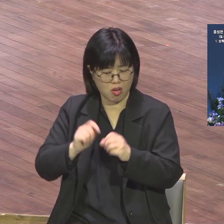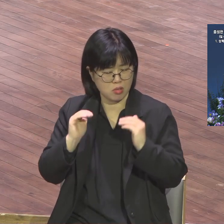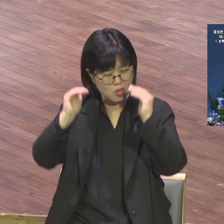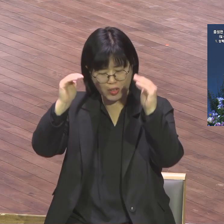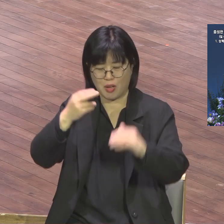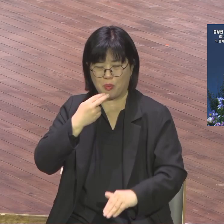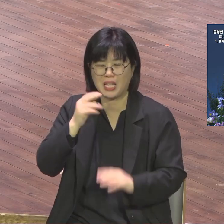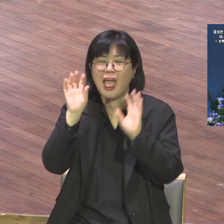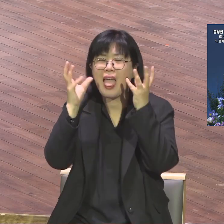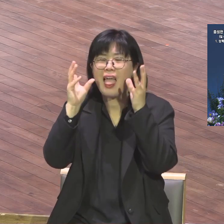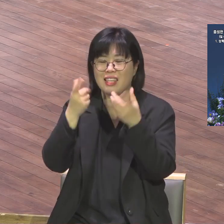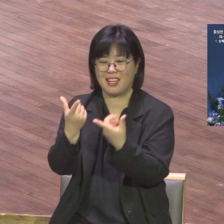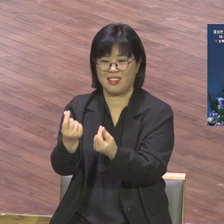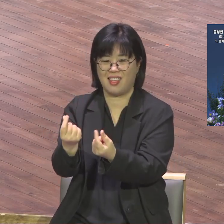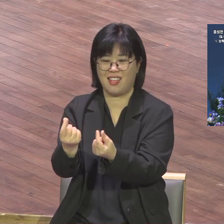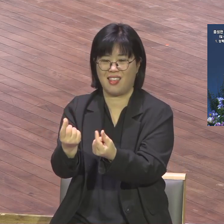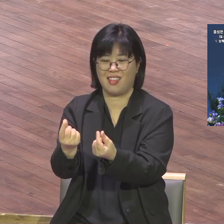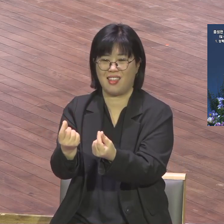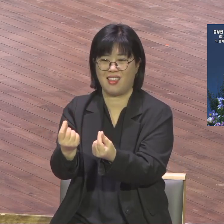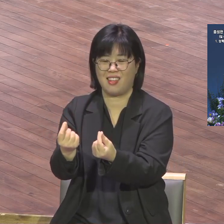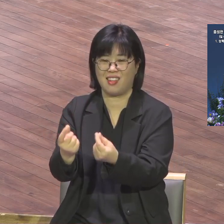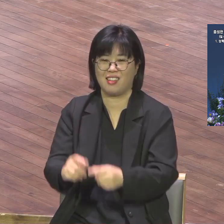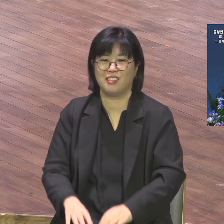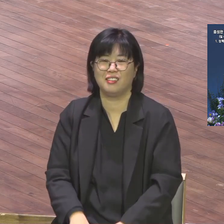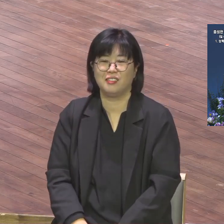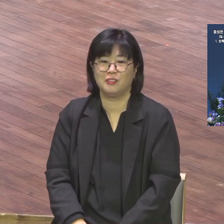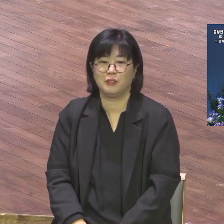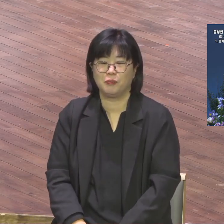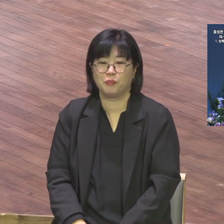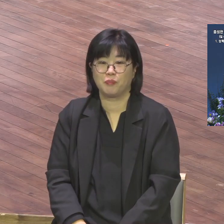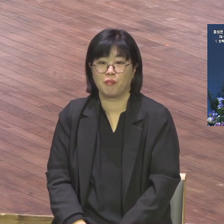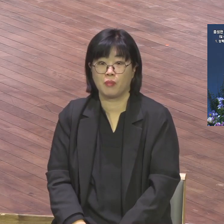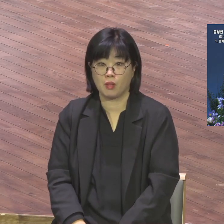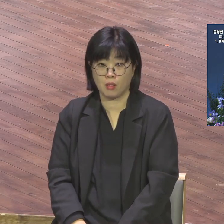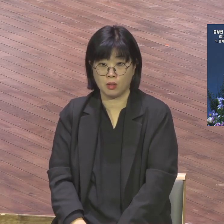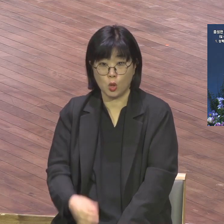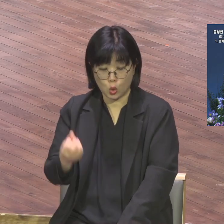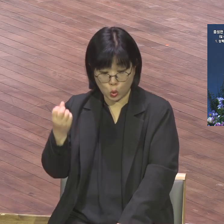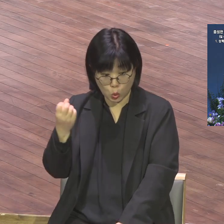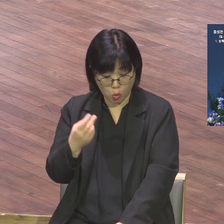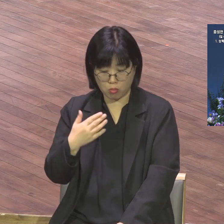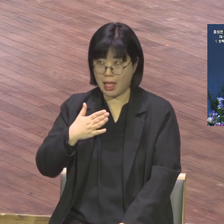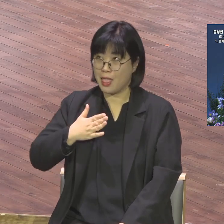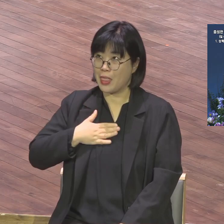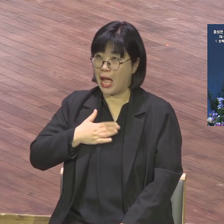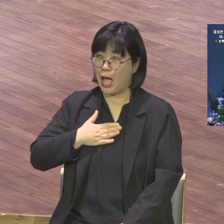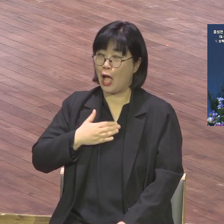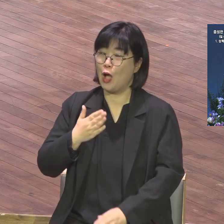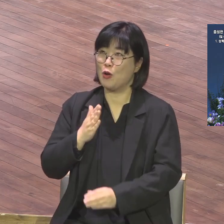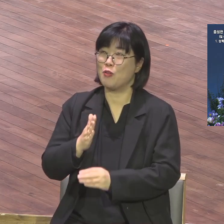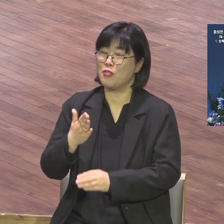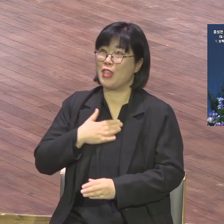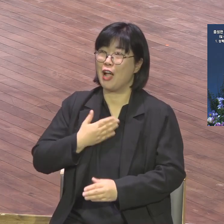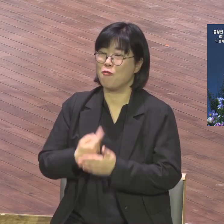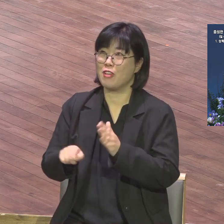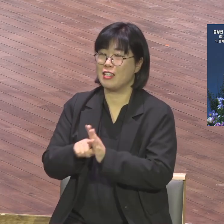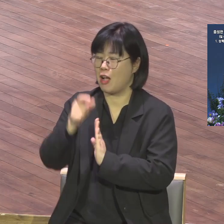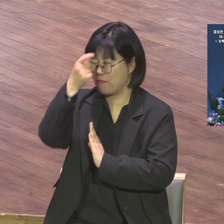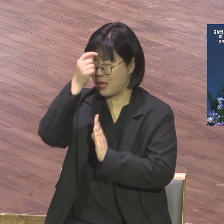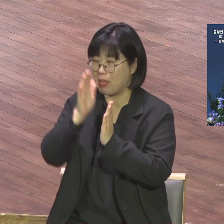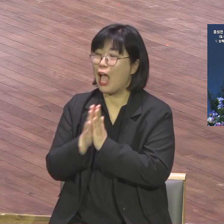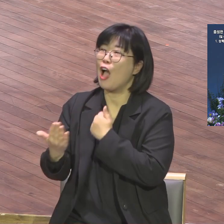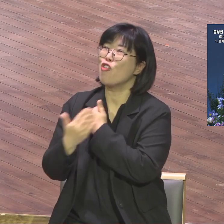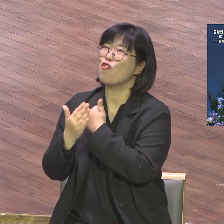그 영혼을 불쌍히 여길 뿐만 아니라 그 영혼을 위해서 다른 사람에서 중보 기도한다